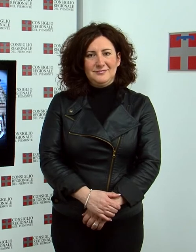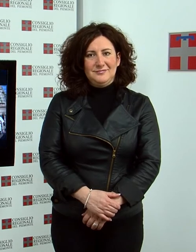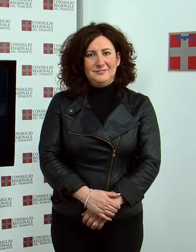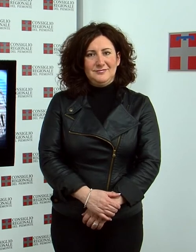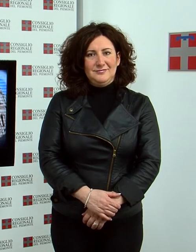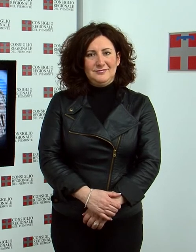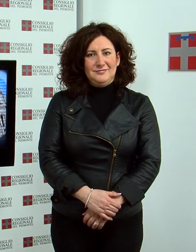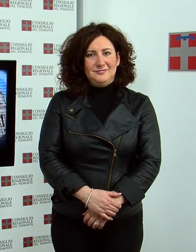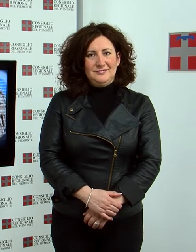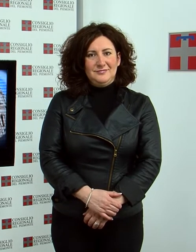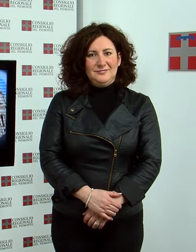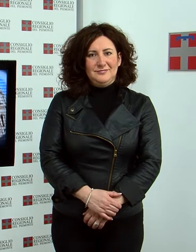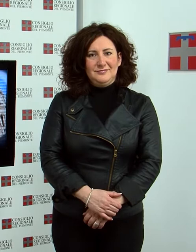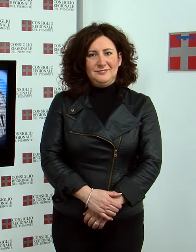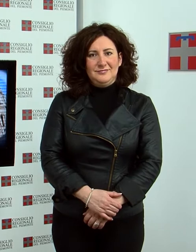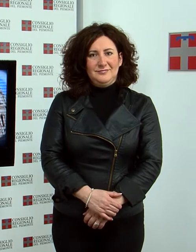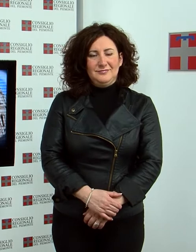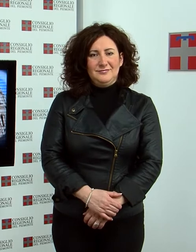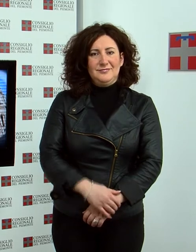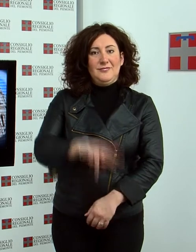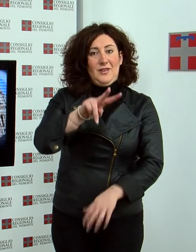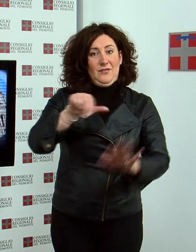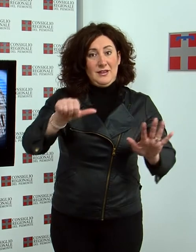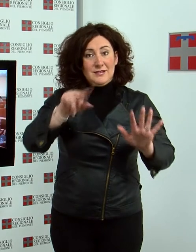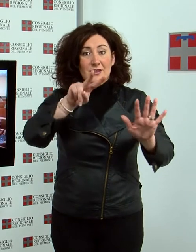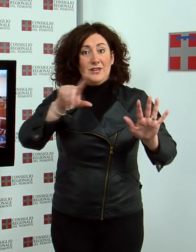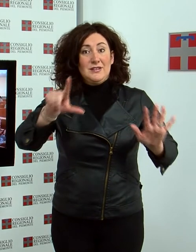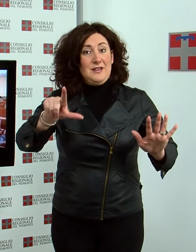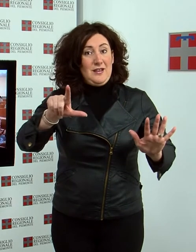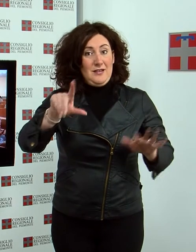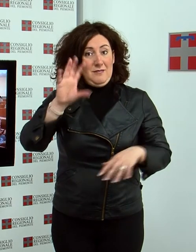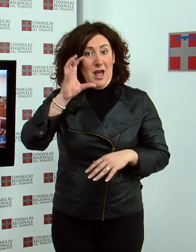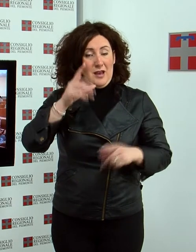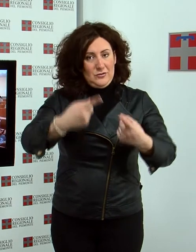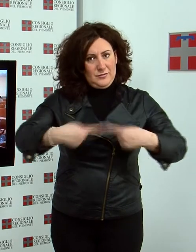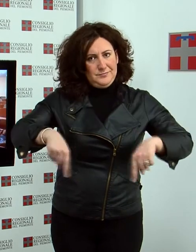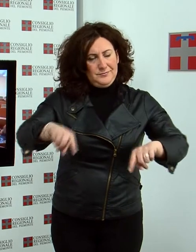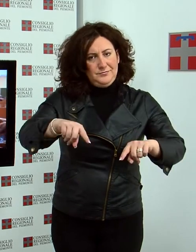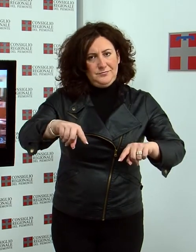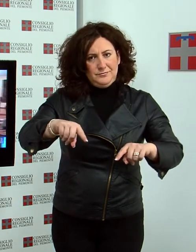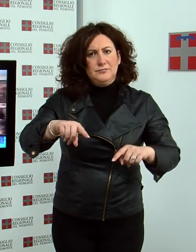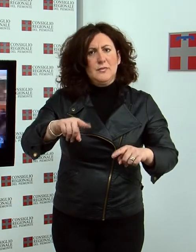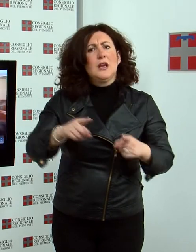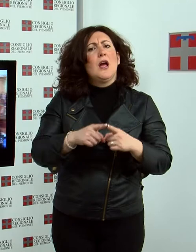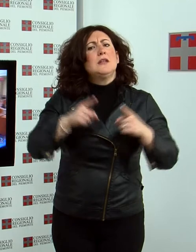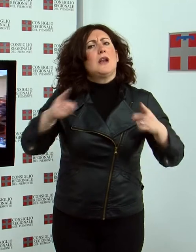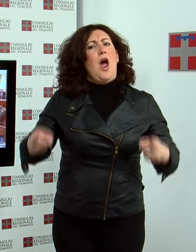le sedute del 26 e 27 marzo il consiglio regionale si è riunita in seduta straordinaria su richiesta delle